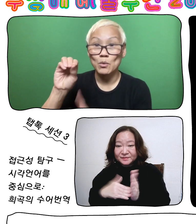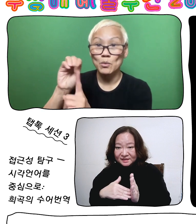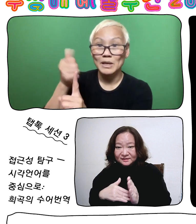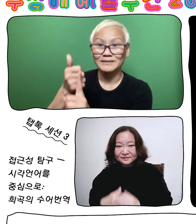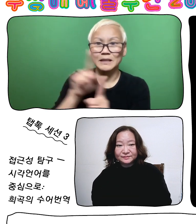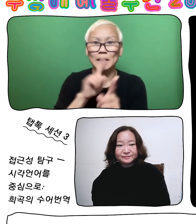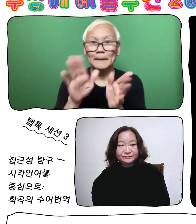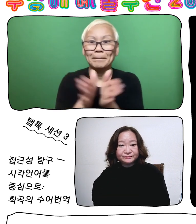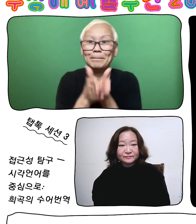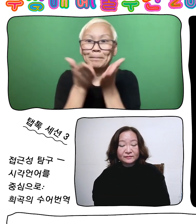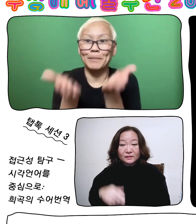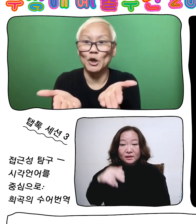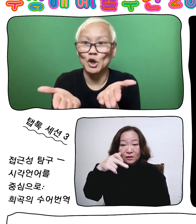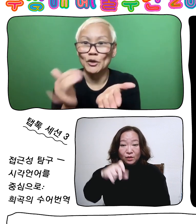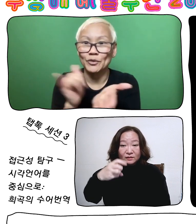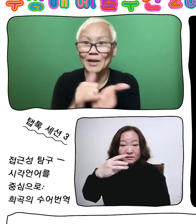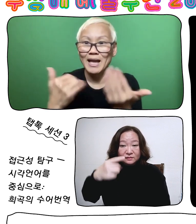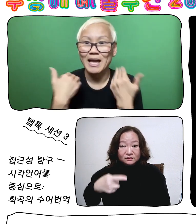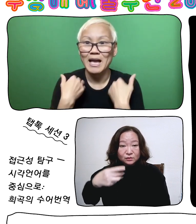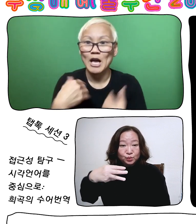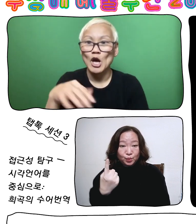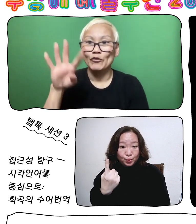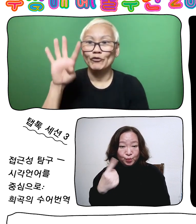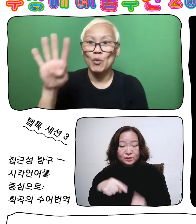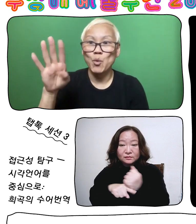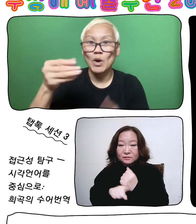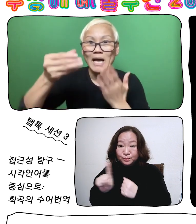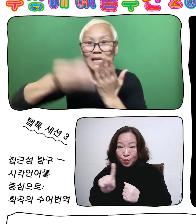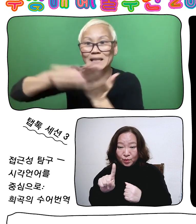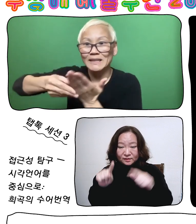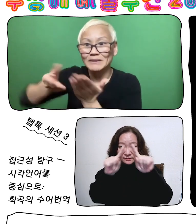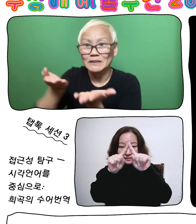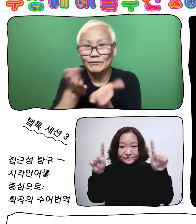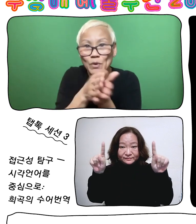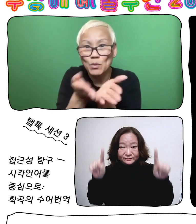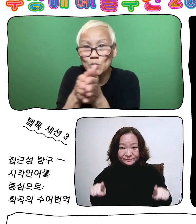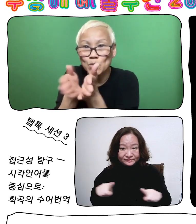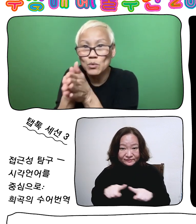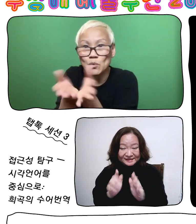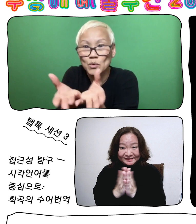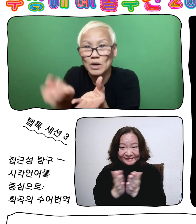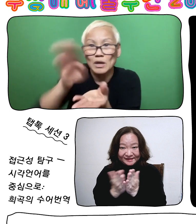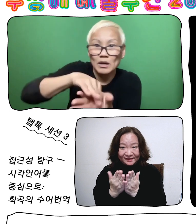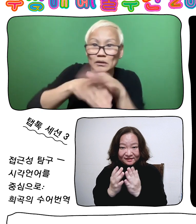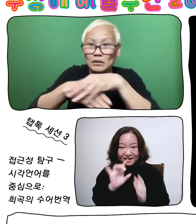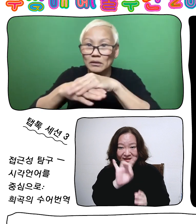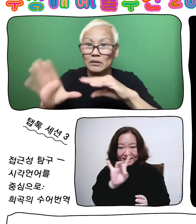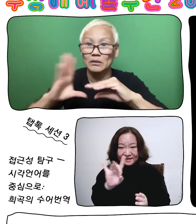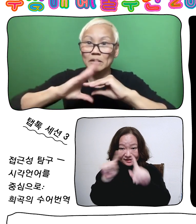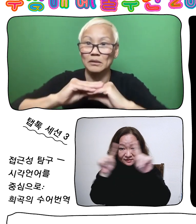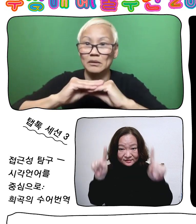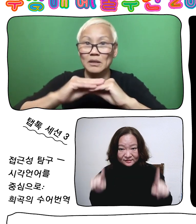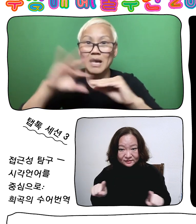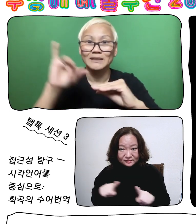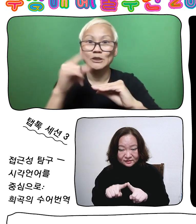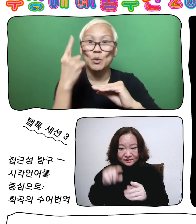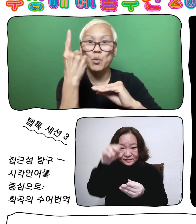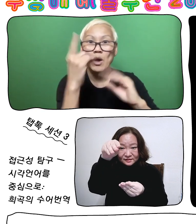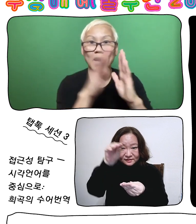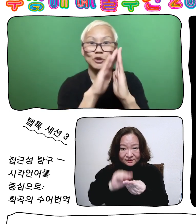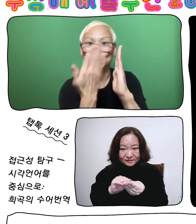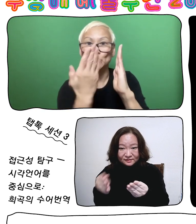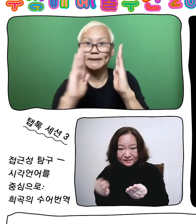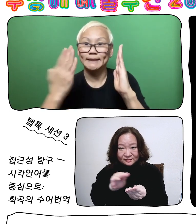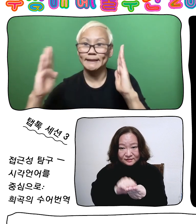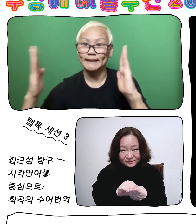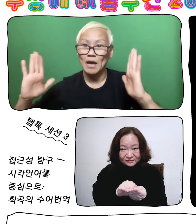사절판 콰트로란 한 면을 두 번 접어 사면을 인쇄하는 형태로 평균 100페이지 내외로 만들어진 책을